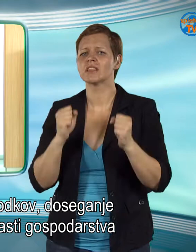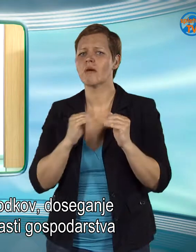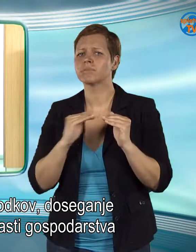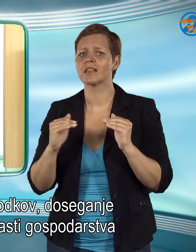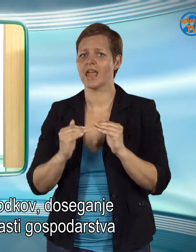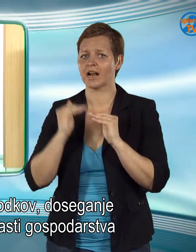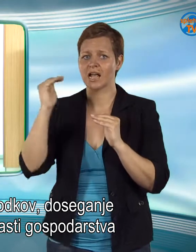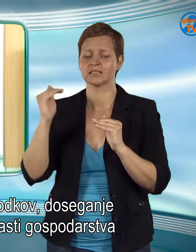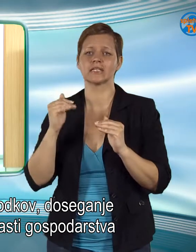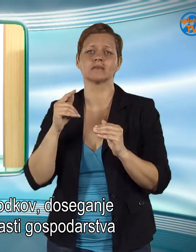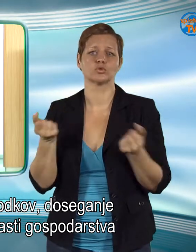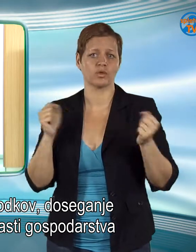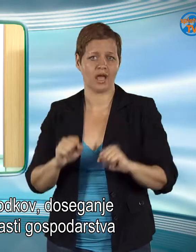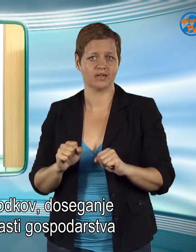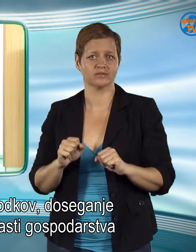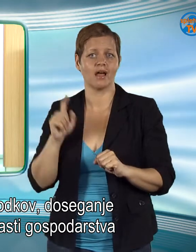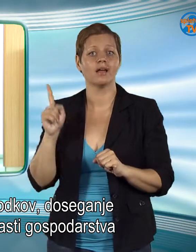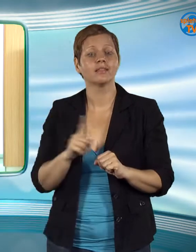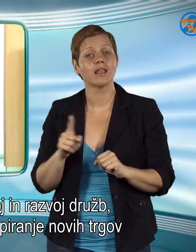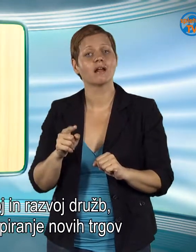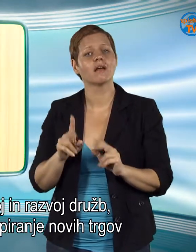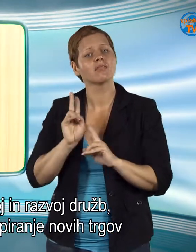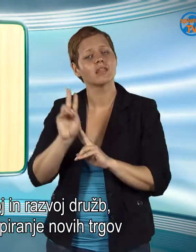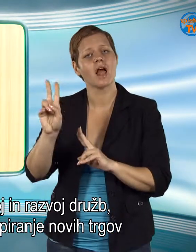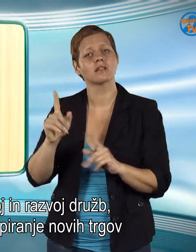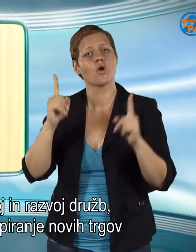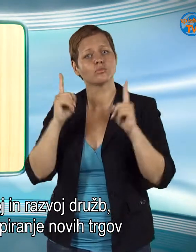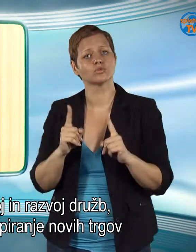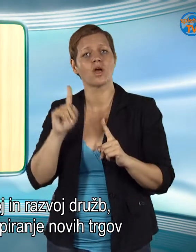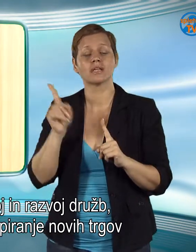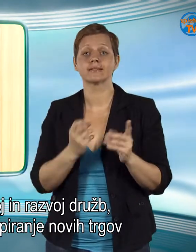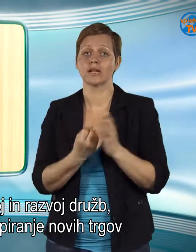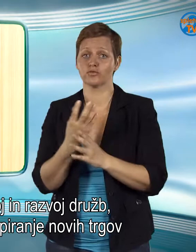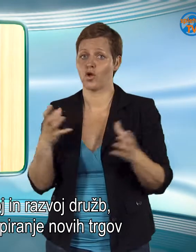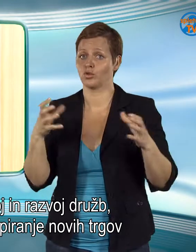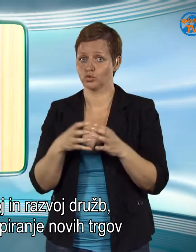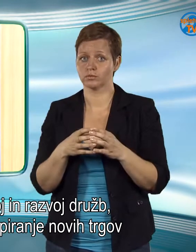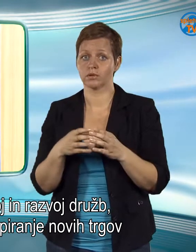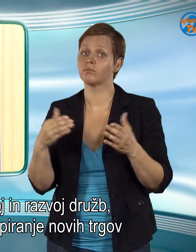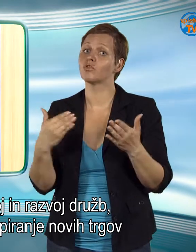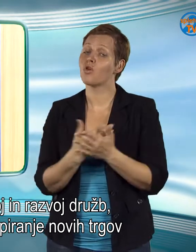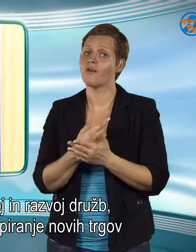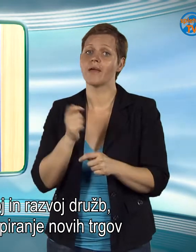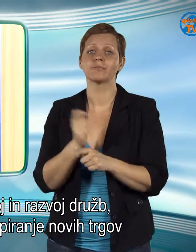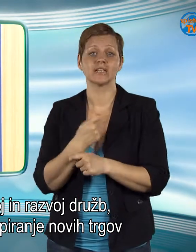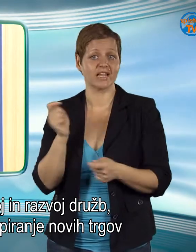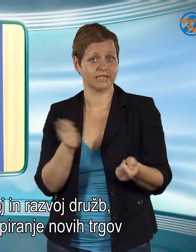in razvoj družb, nove investicije, odpiranje novih trgov ter ohranitev in povečanje delovnih mest v